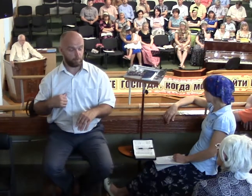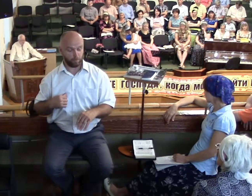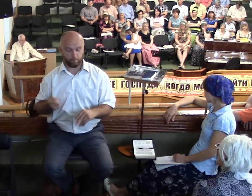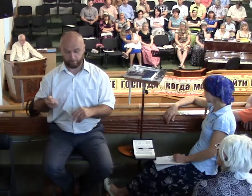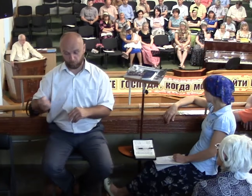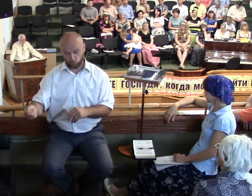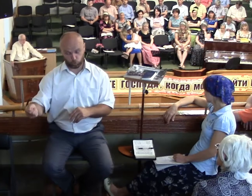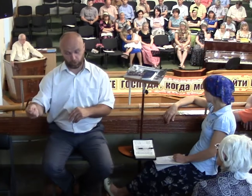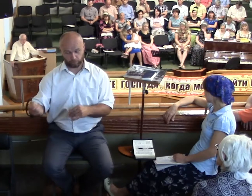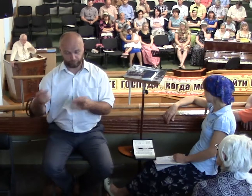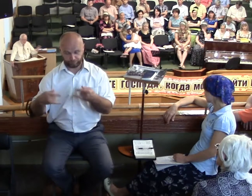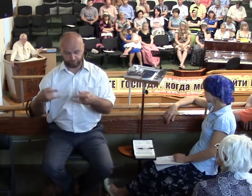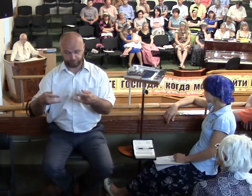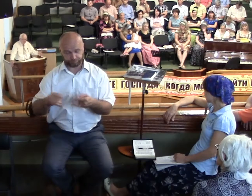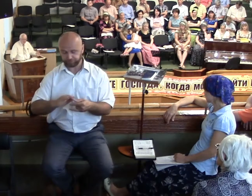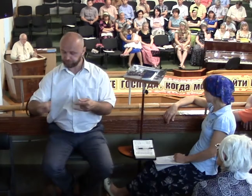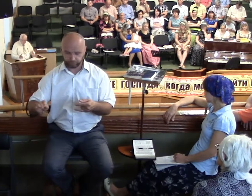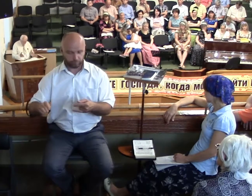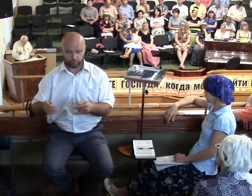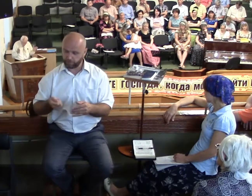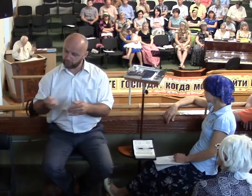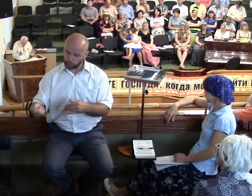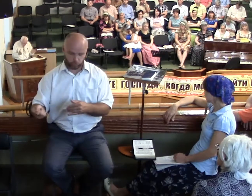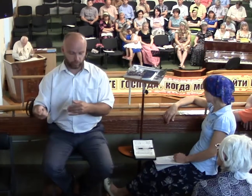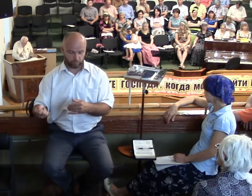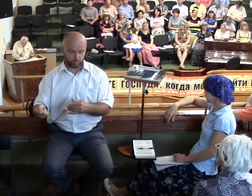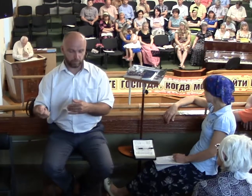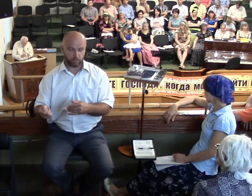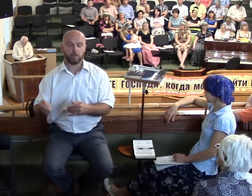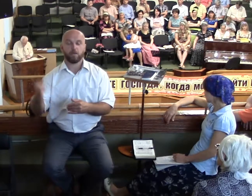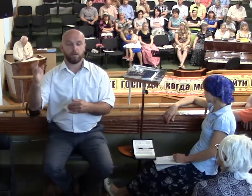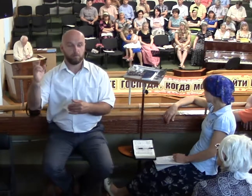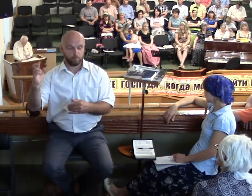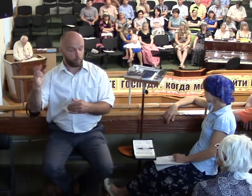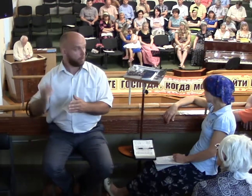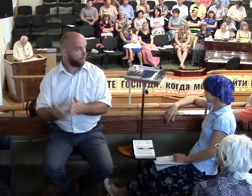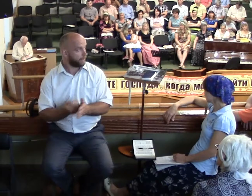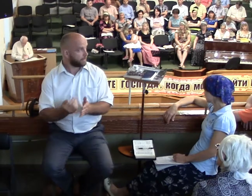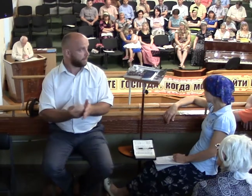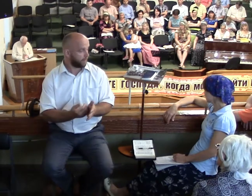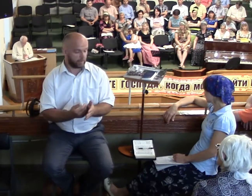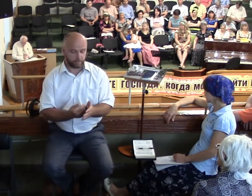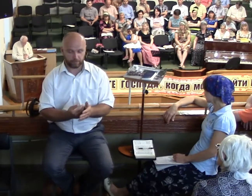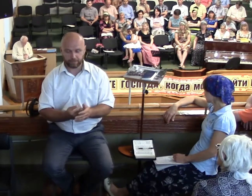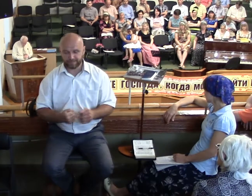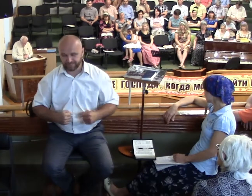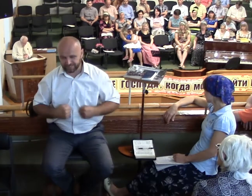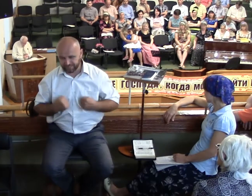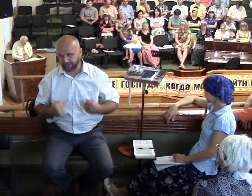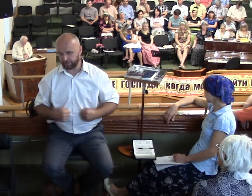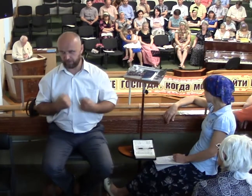в болоте. Это от нас зависит. Поэтому призыв Петра, первое послание